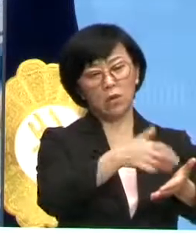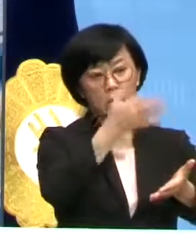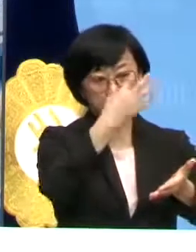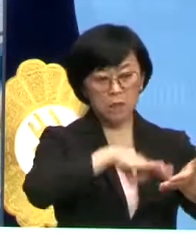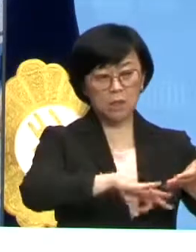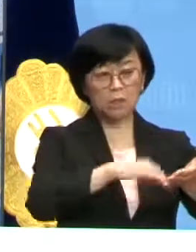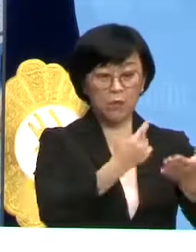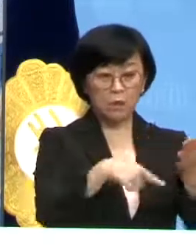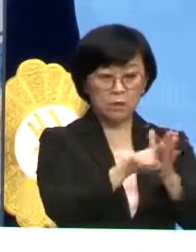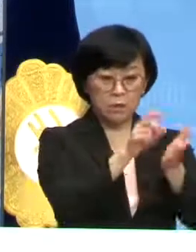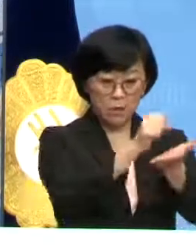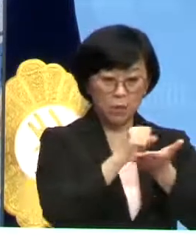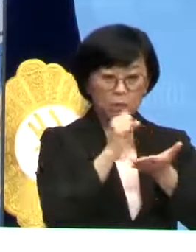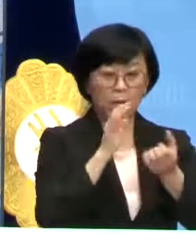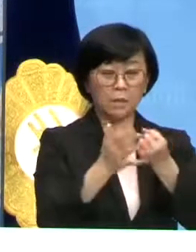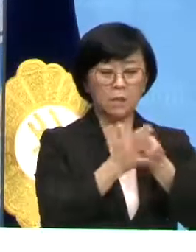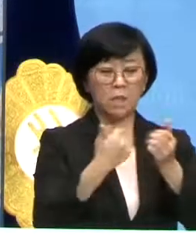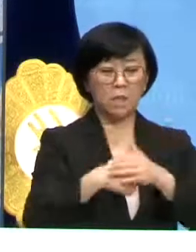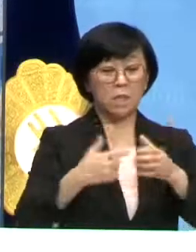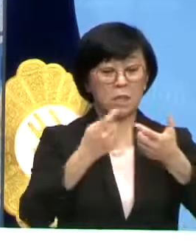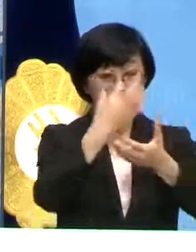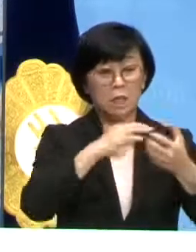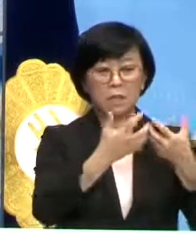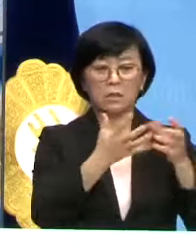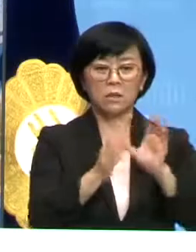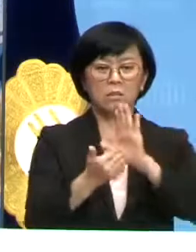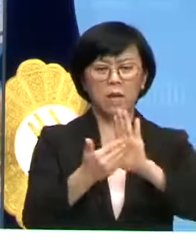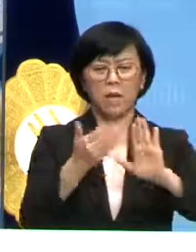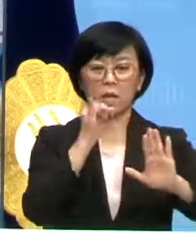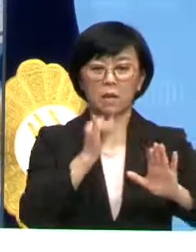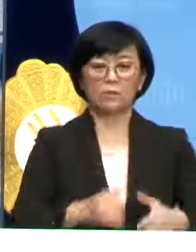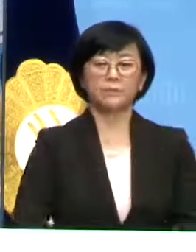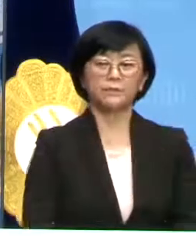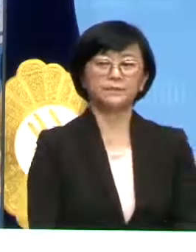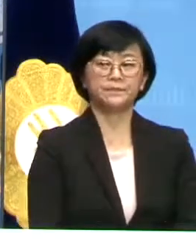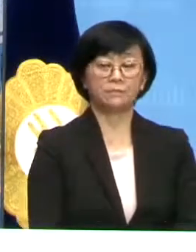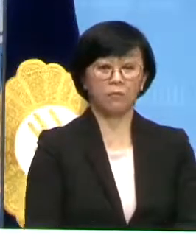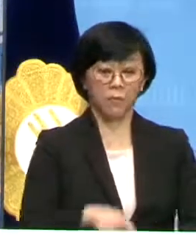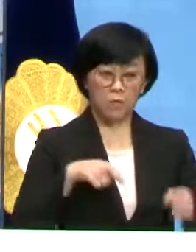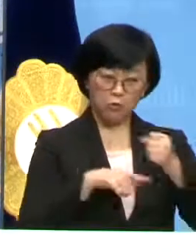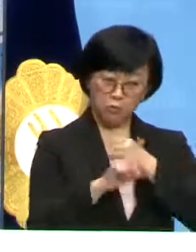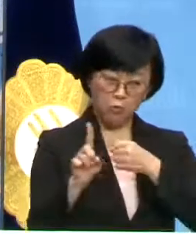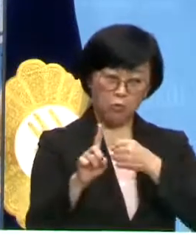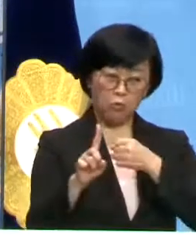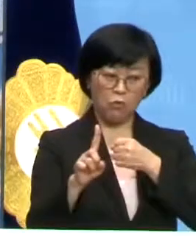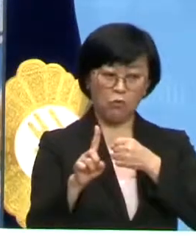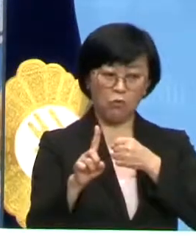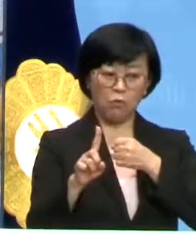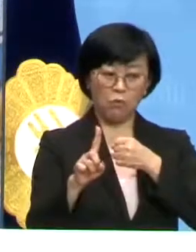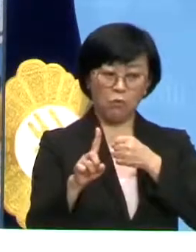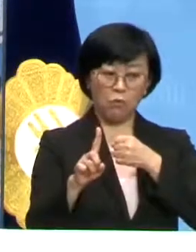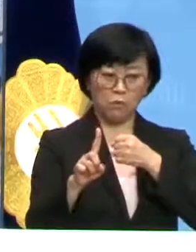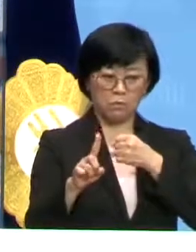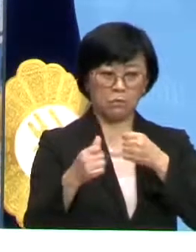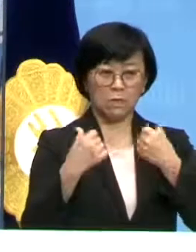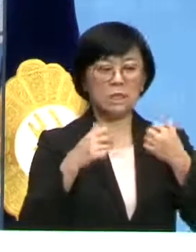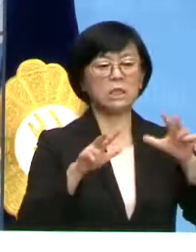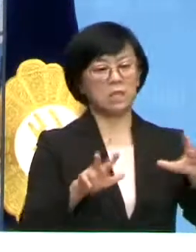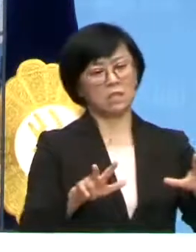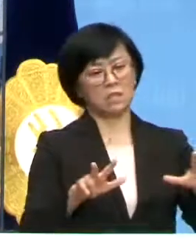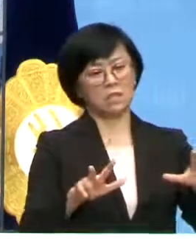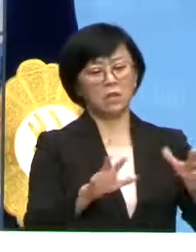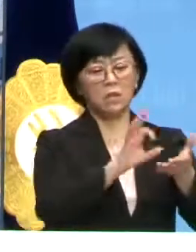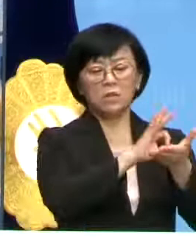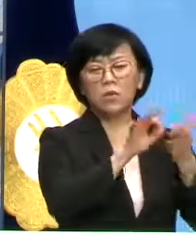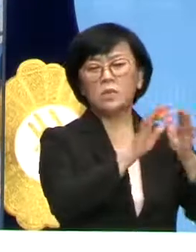제도를 도입하자는 데 이 단체들이 가로막고 있습니다 그것은 에 모든 것을 내려놓고 이제는